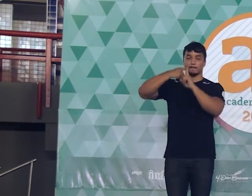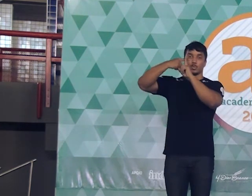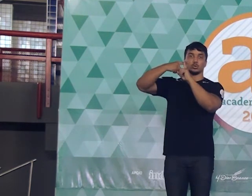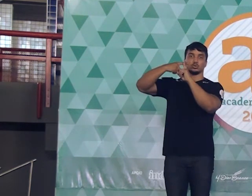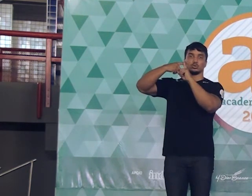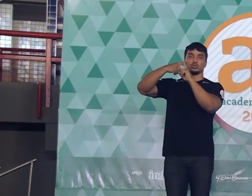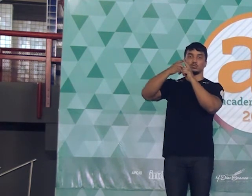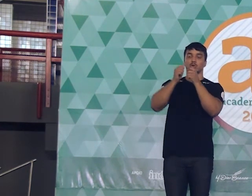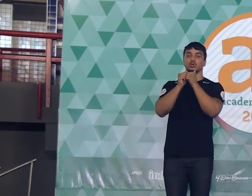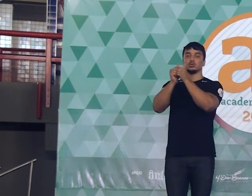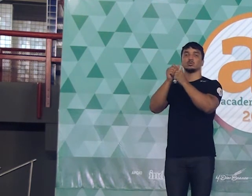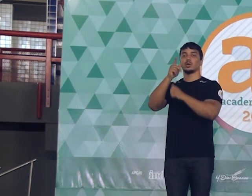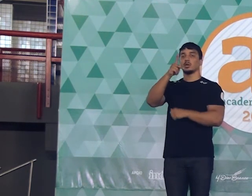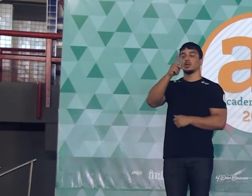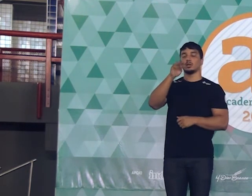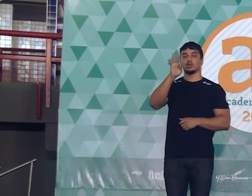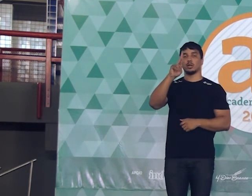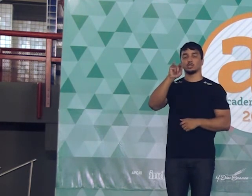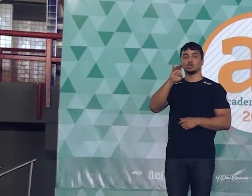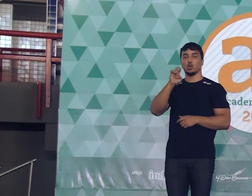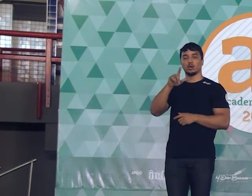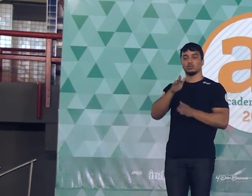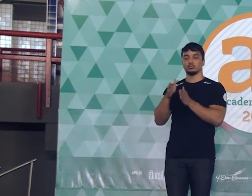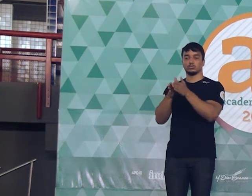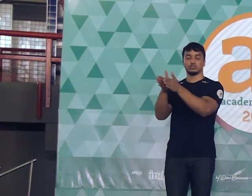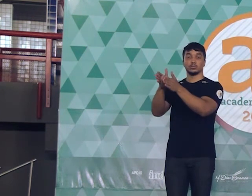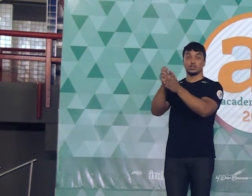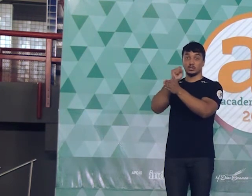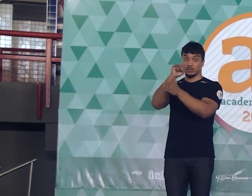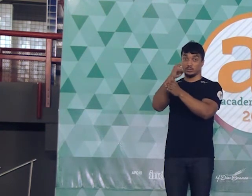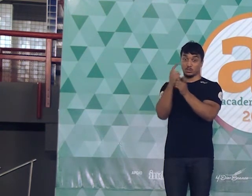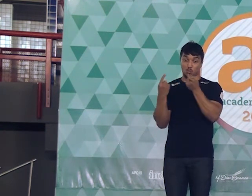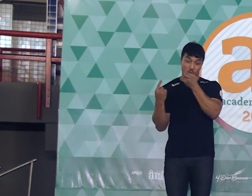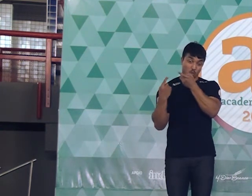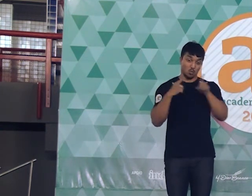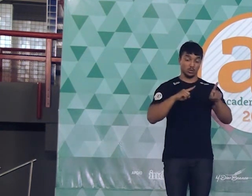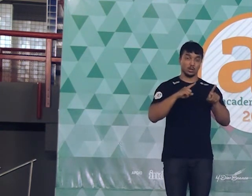estou a favor da trajetória. Quando eu